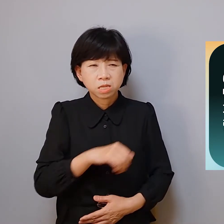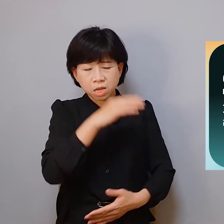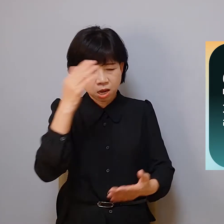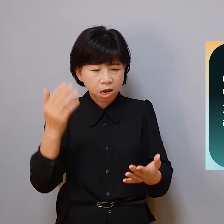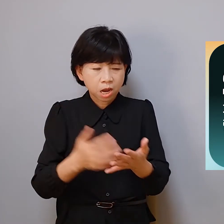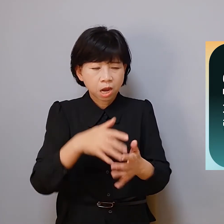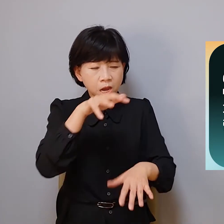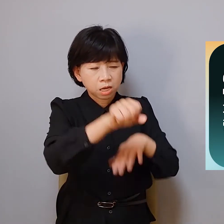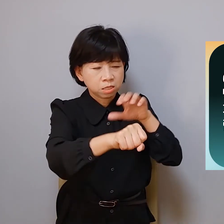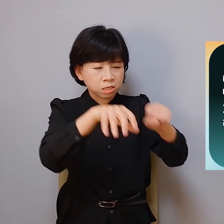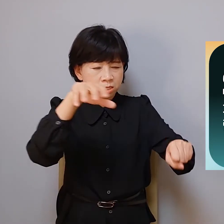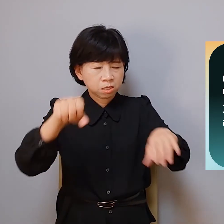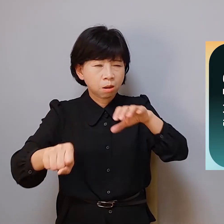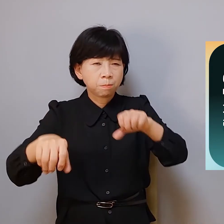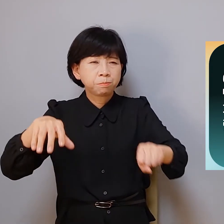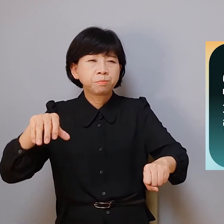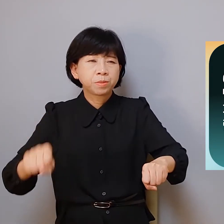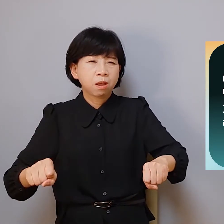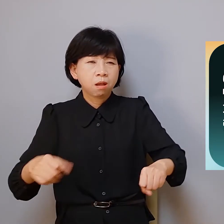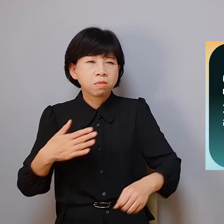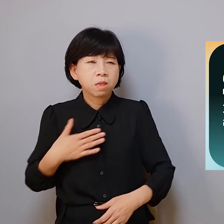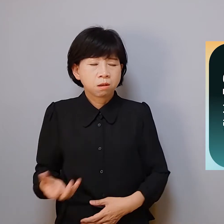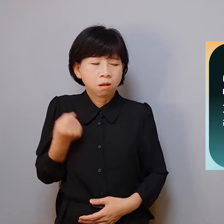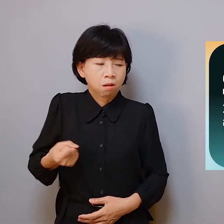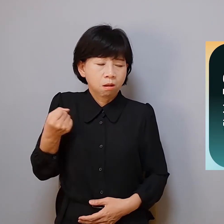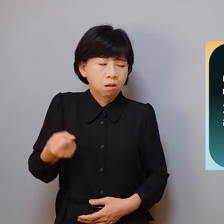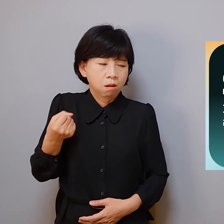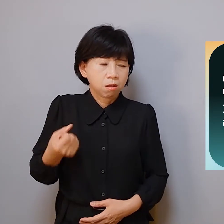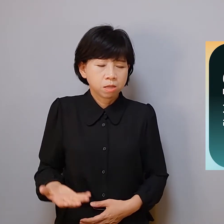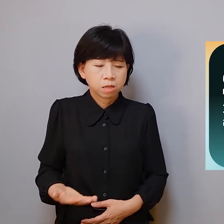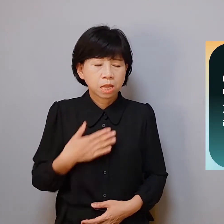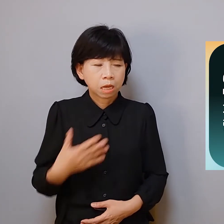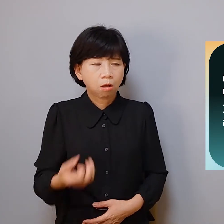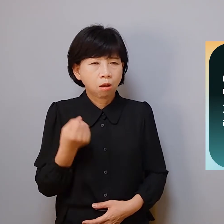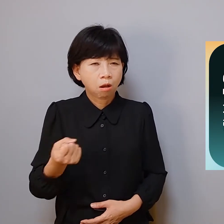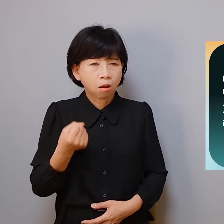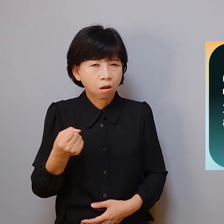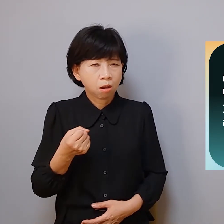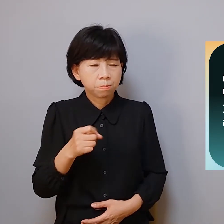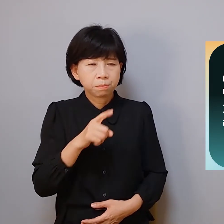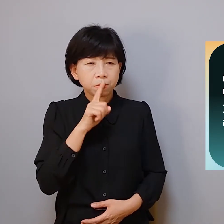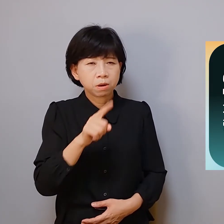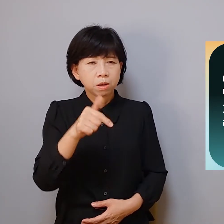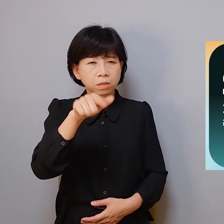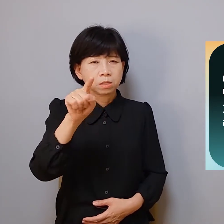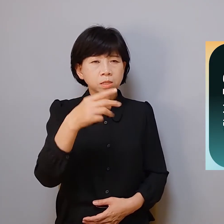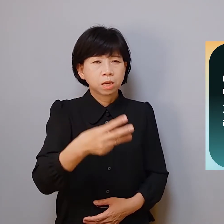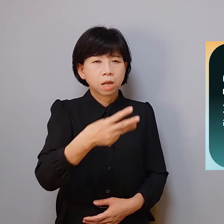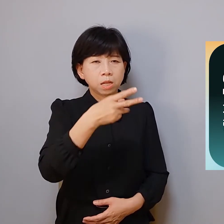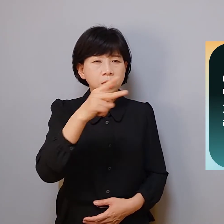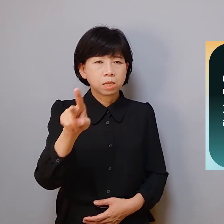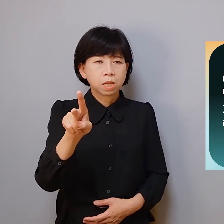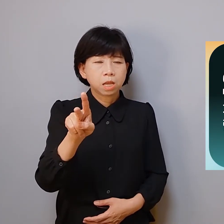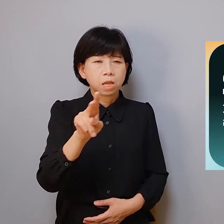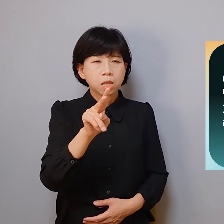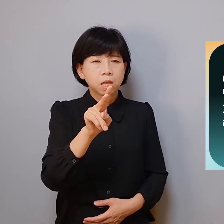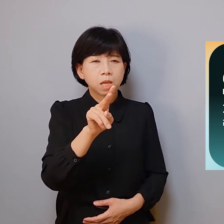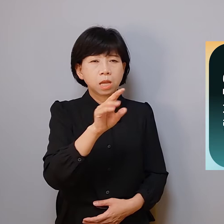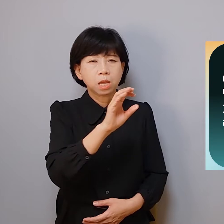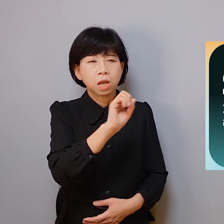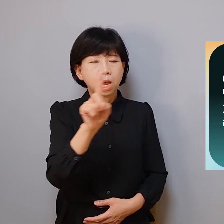거처들을 점령하는, 자기 것도 아닌데 자기 거라고 하면서 점령하는 갈대아 사람을 도구로, 하나님이